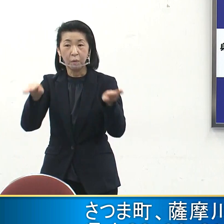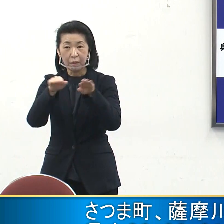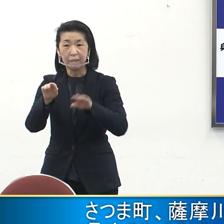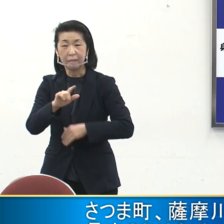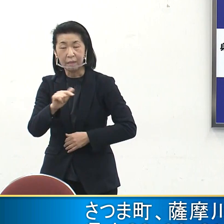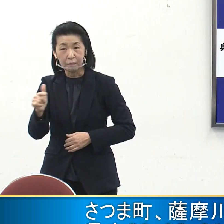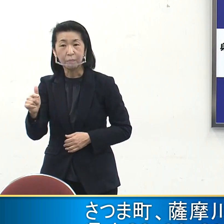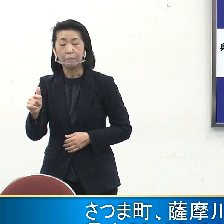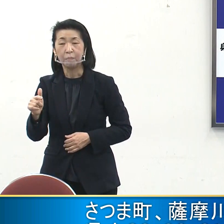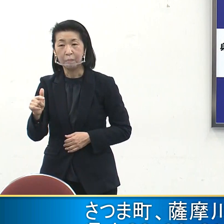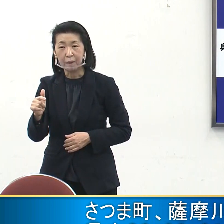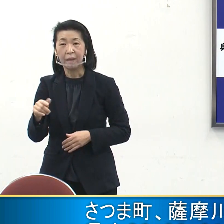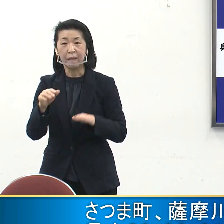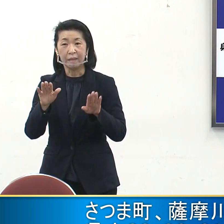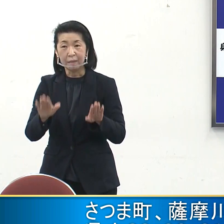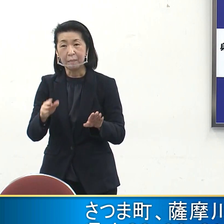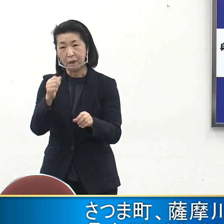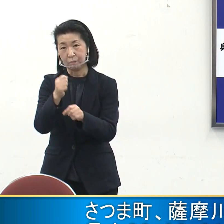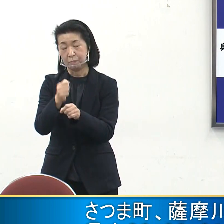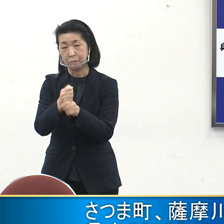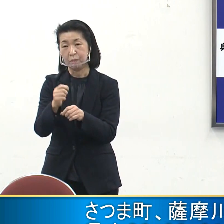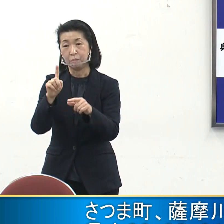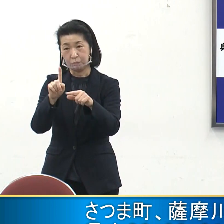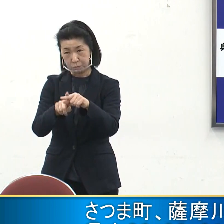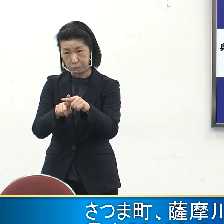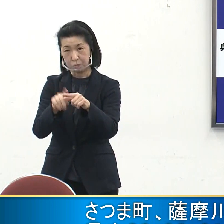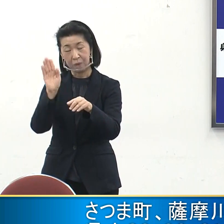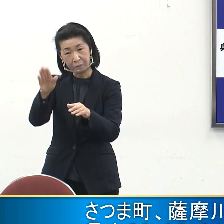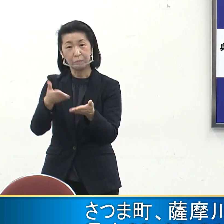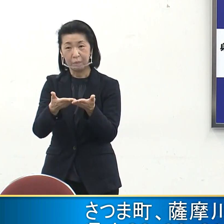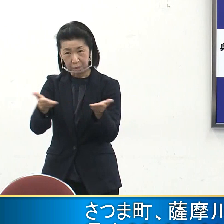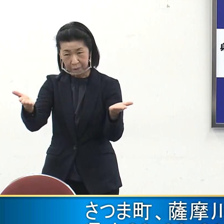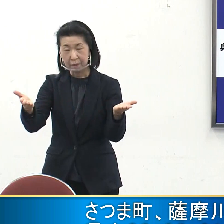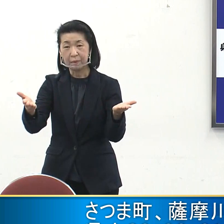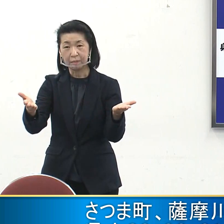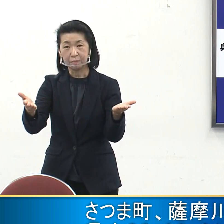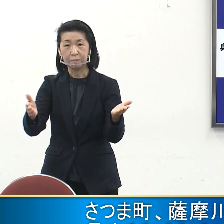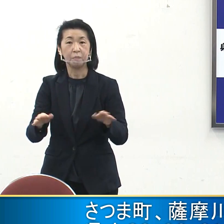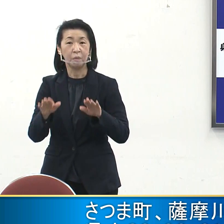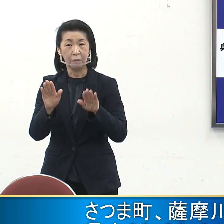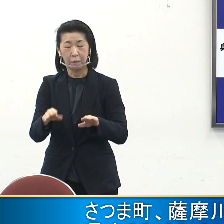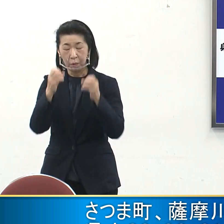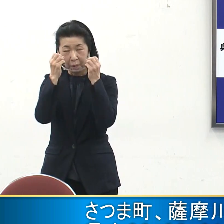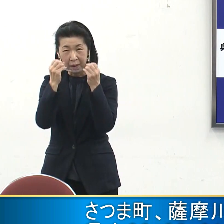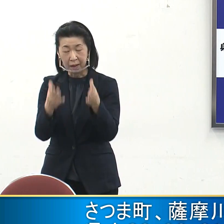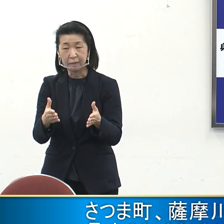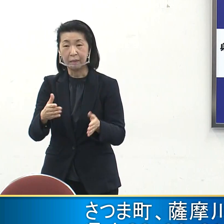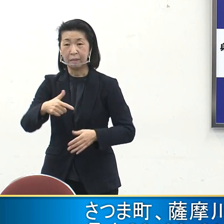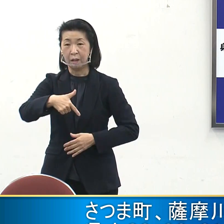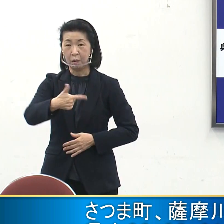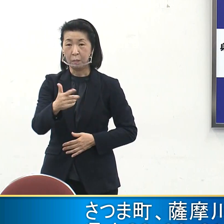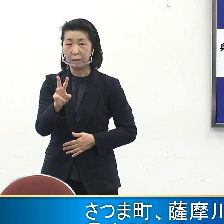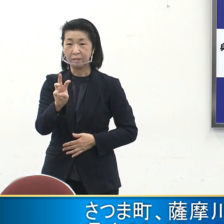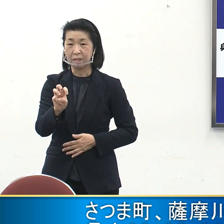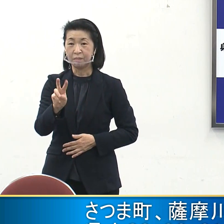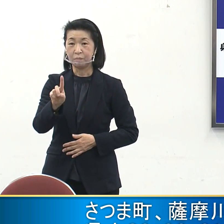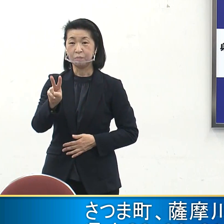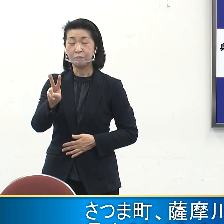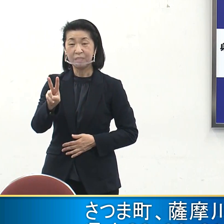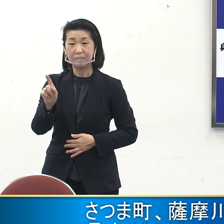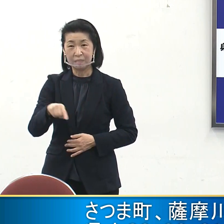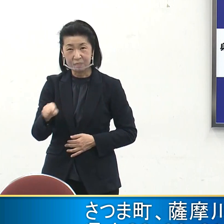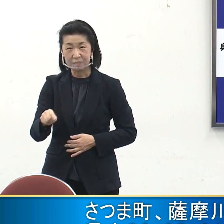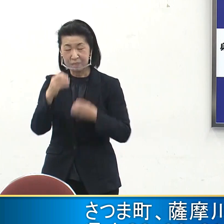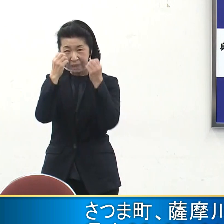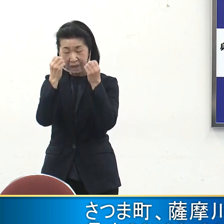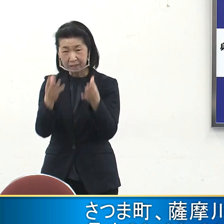ございますので、また後ほどご提供させていただきます。本日は新たに632名の新規感染